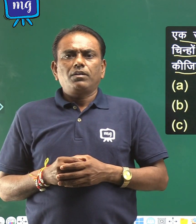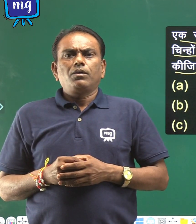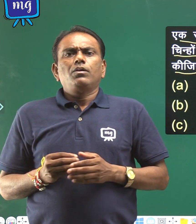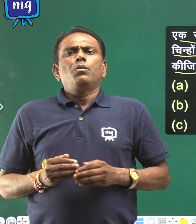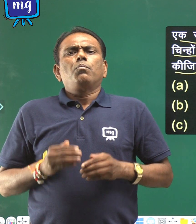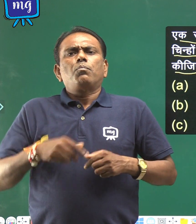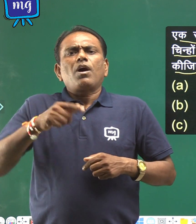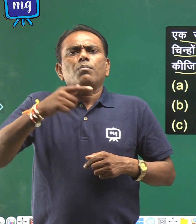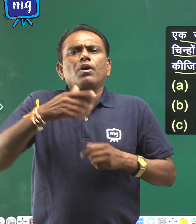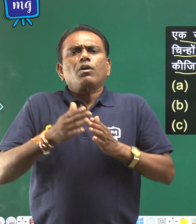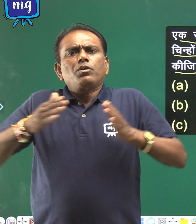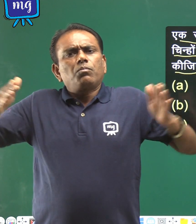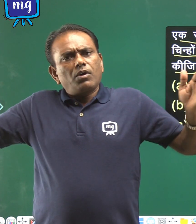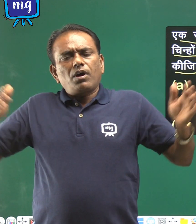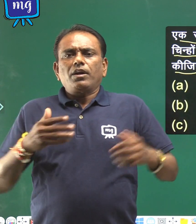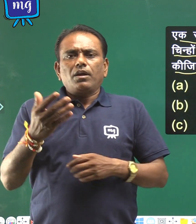अधिकतम